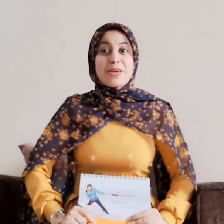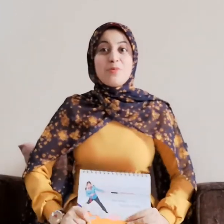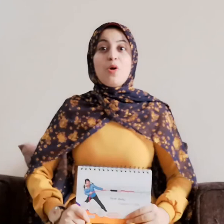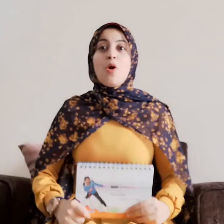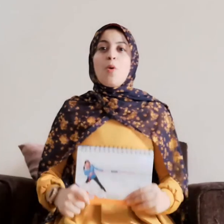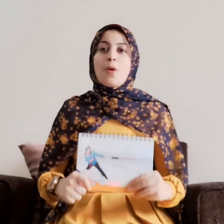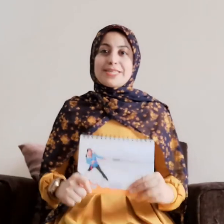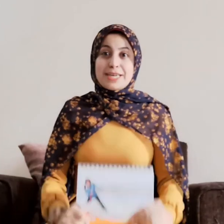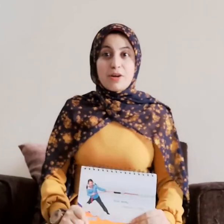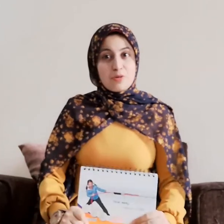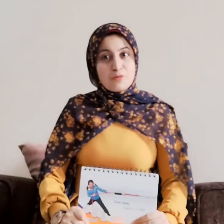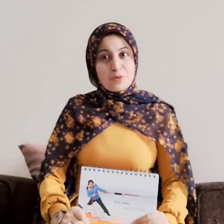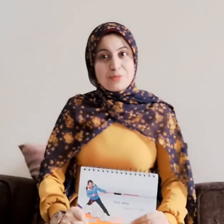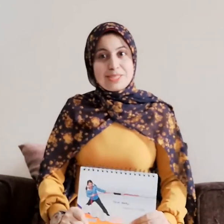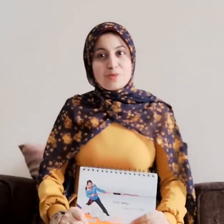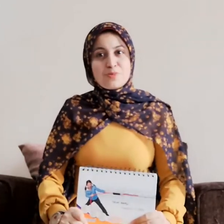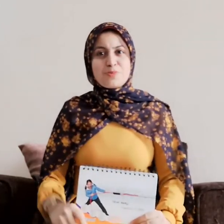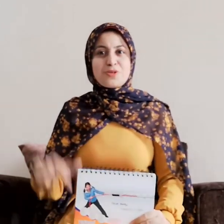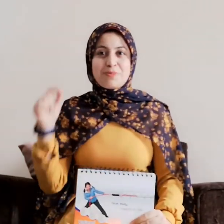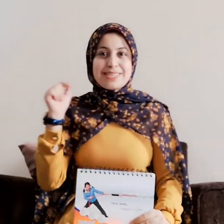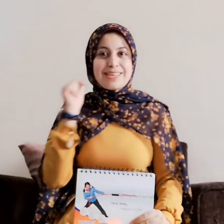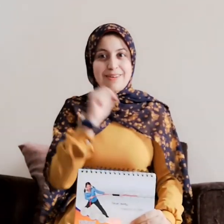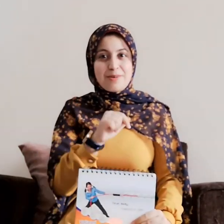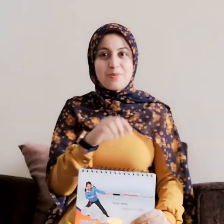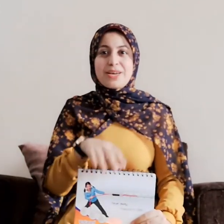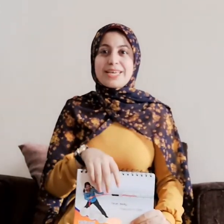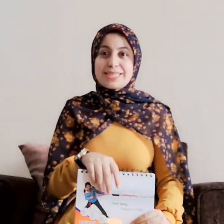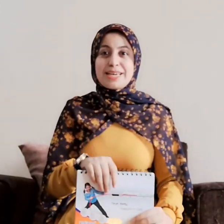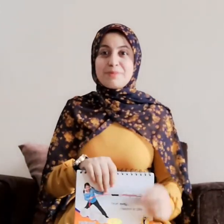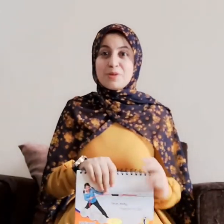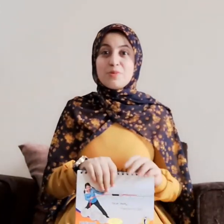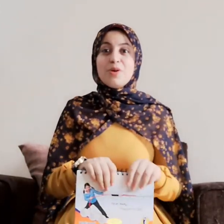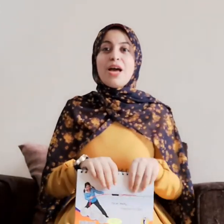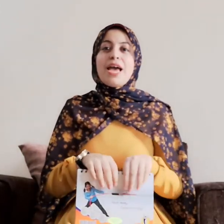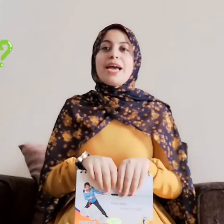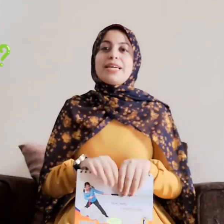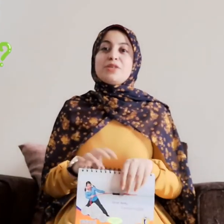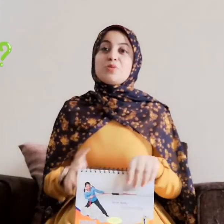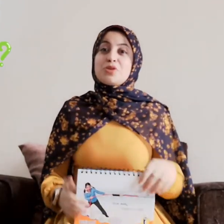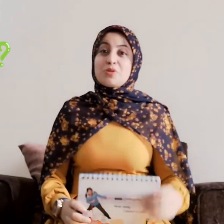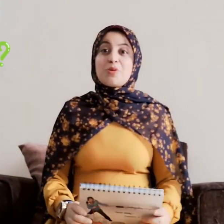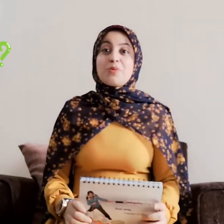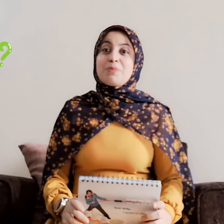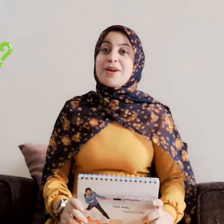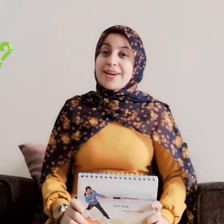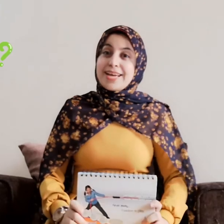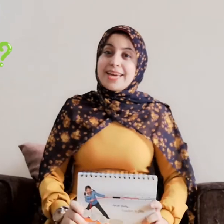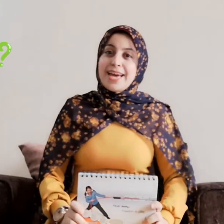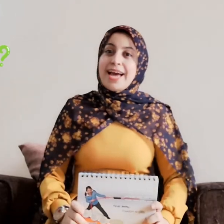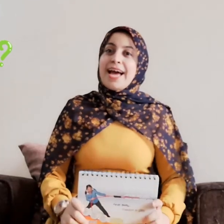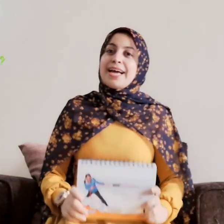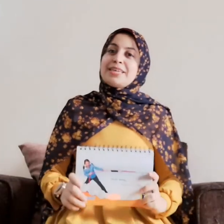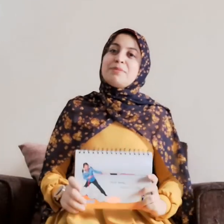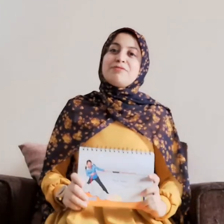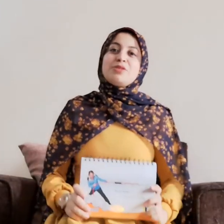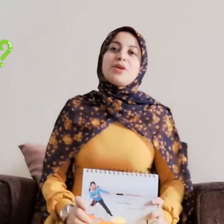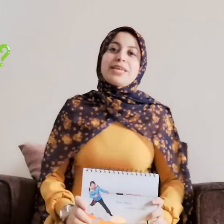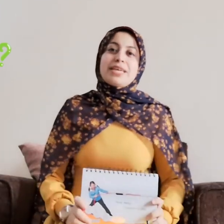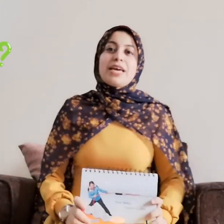معاكم، وهستنى آرائكم في الكومنتس. ومش بس آرائكم، أنا هستنى منكم إن أنتوا تختاروا المرة الجاية هنعمل الفيديو عن إيه،